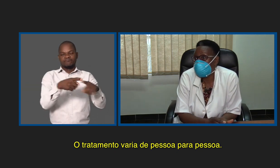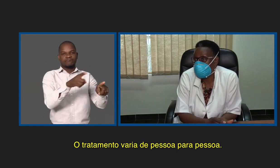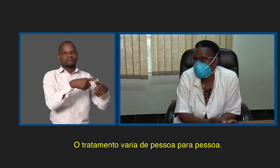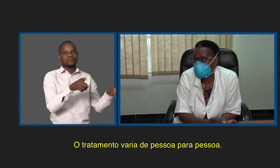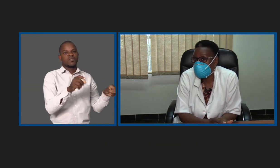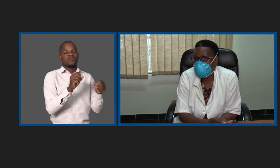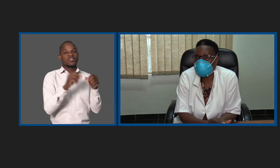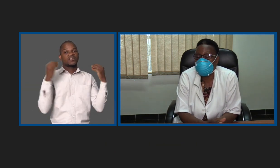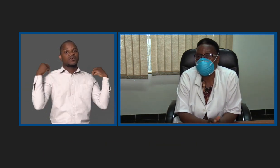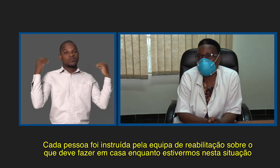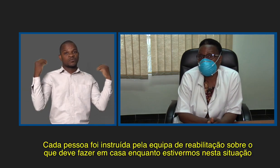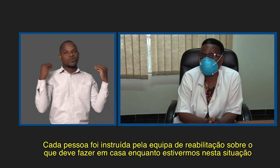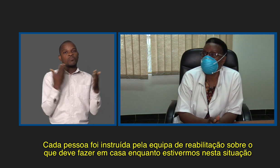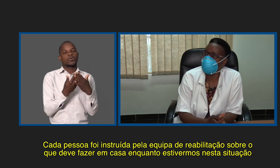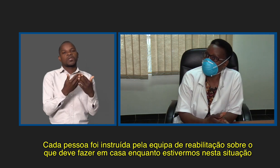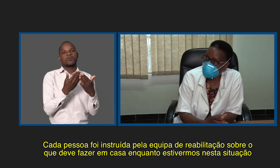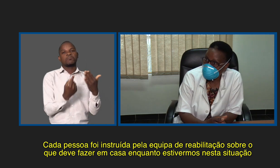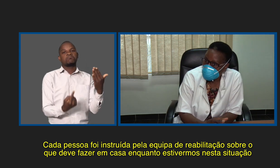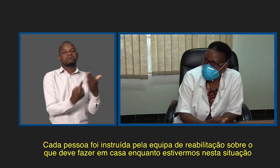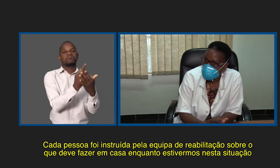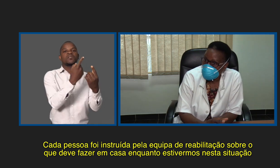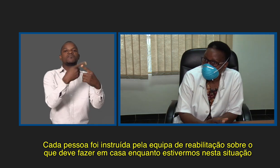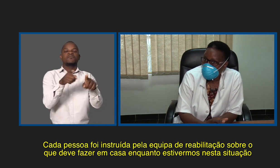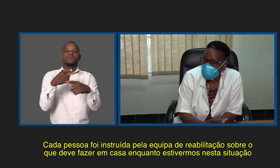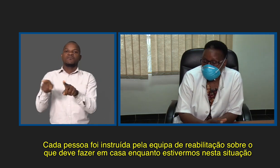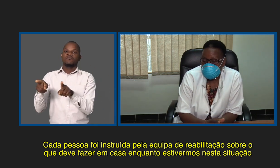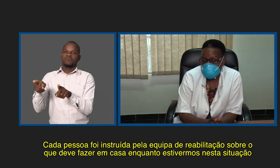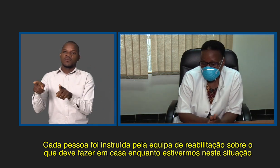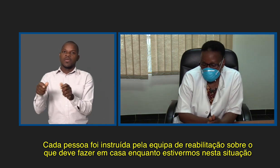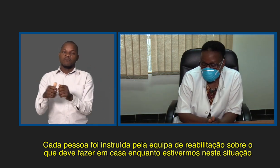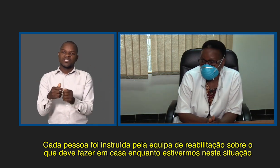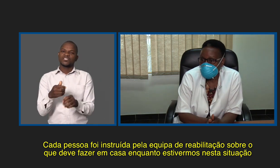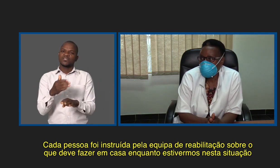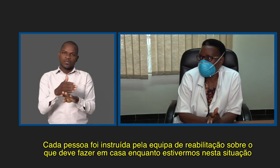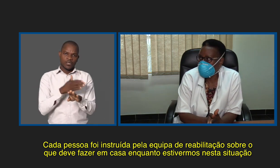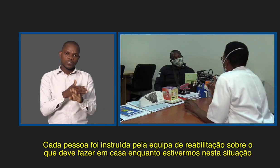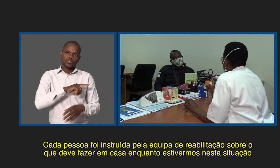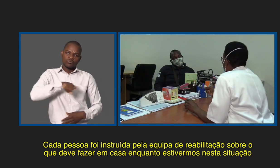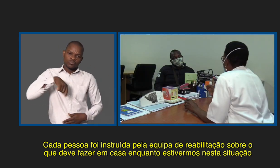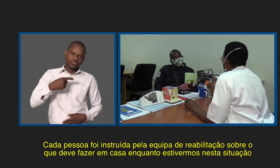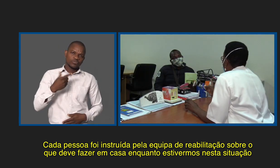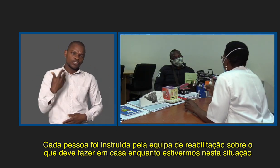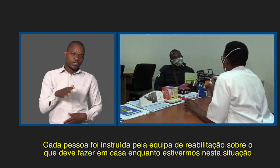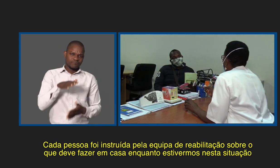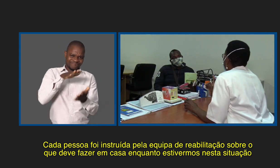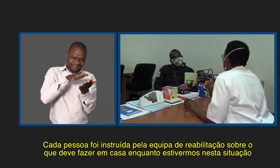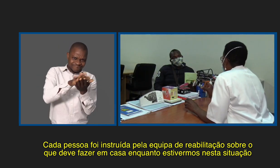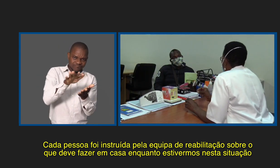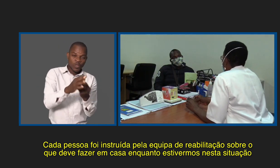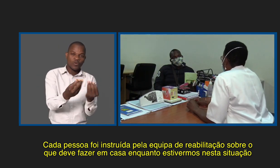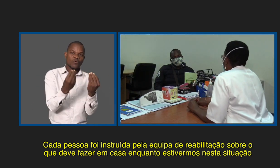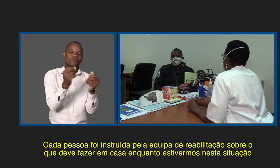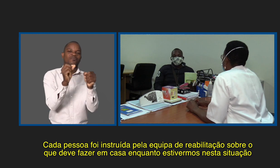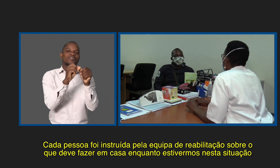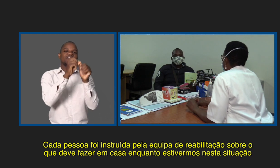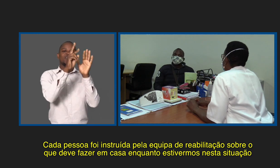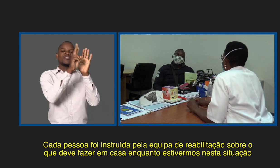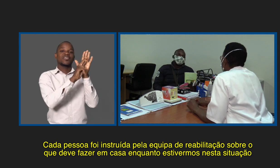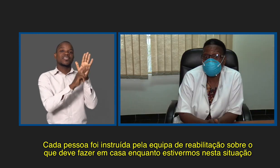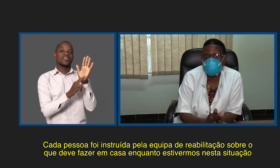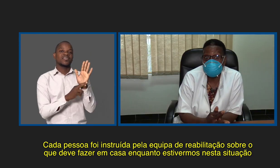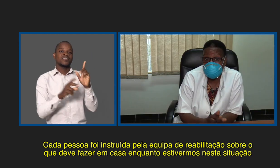é diferente, porque cada caso é um caso, mas cada pessoa foi instruída pela equipa de rehabilitação